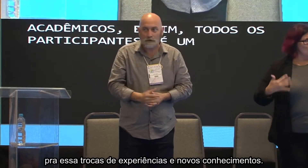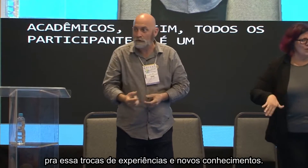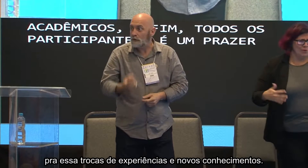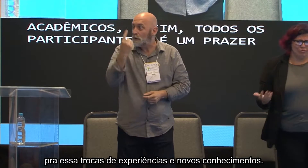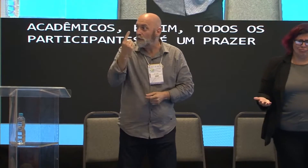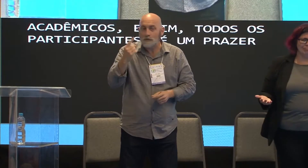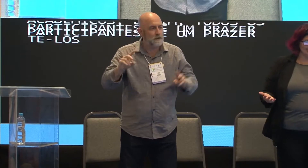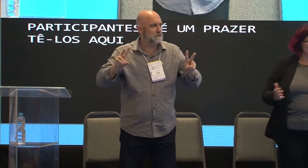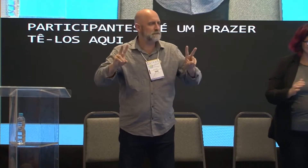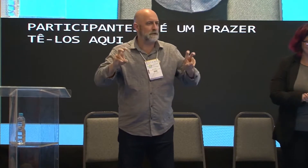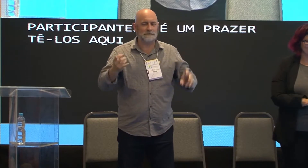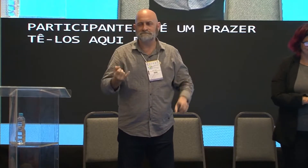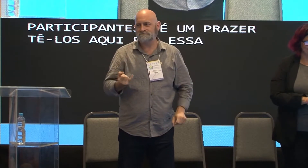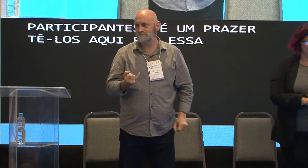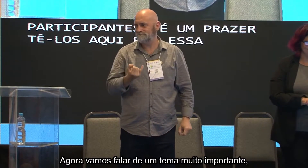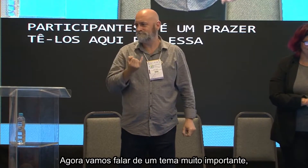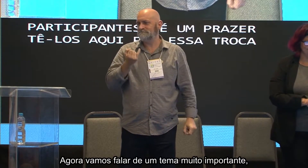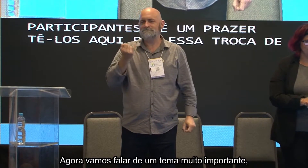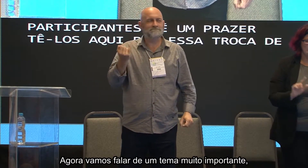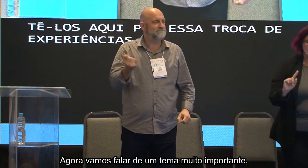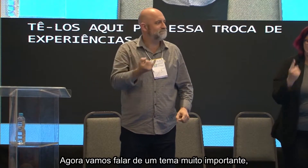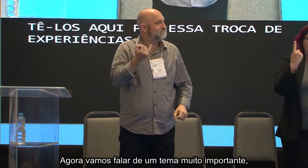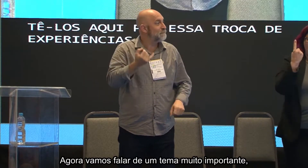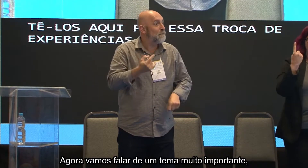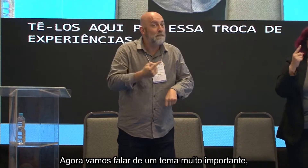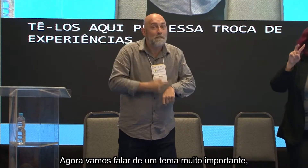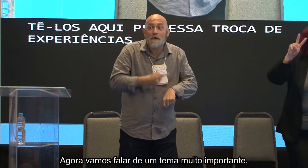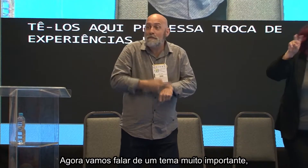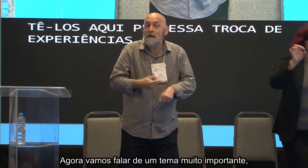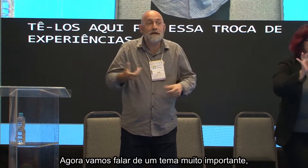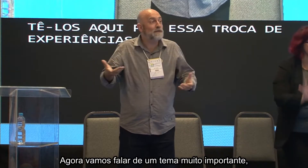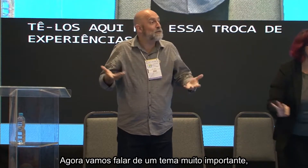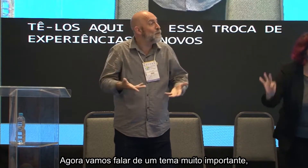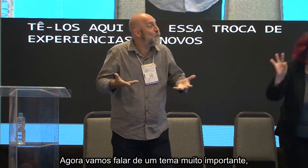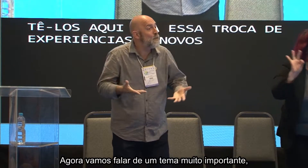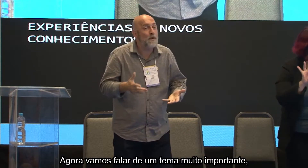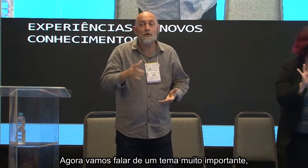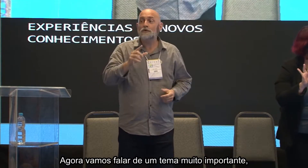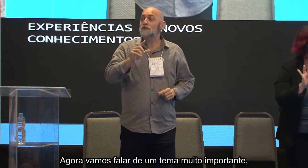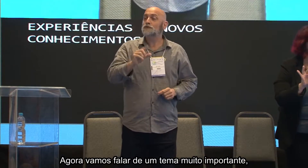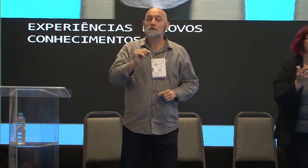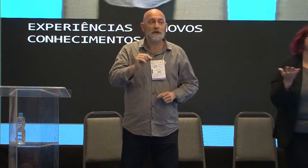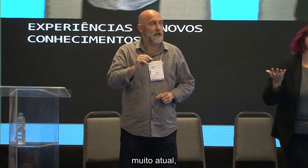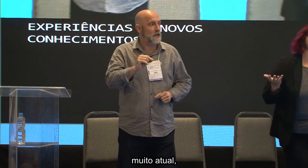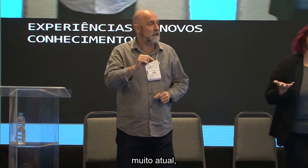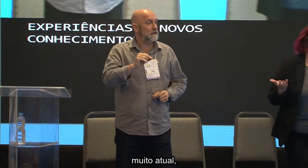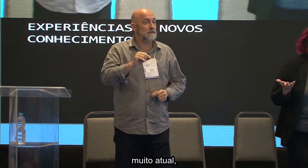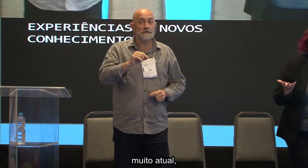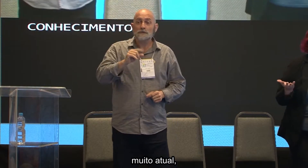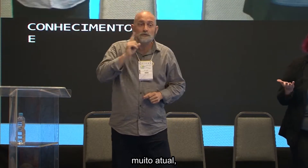conhecimentos. E agora vamos falar de um tema muito importante, um tema muito